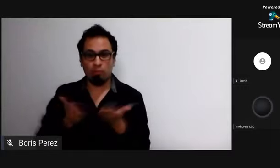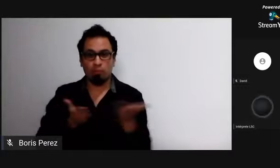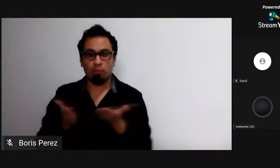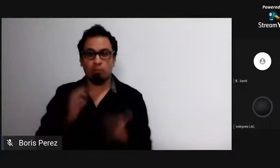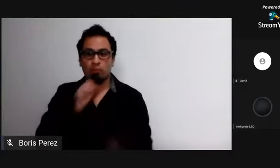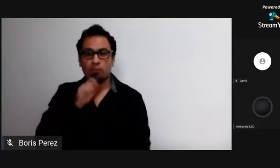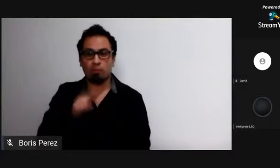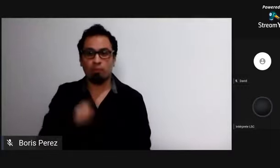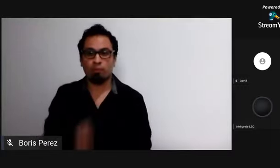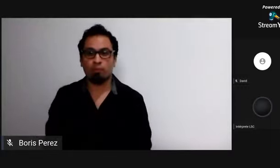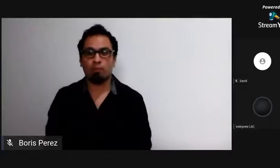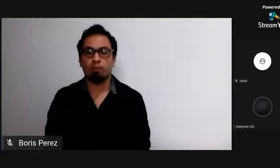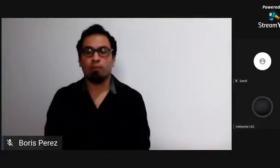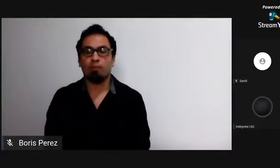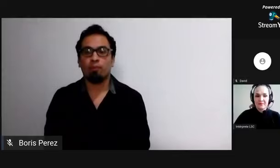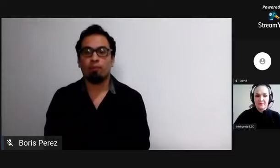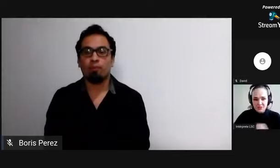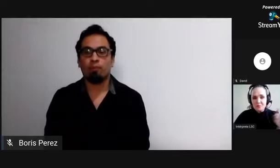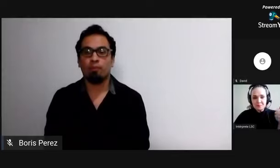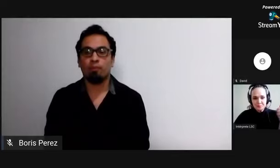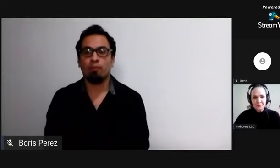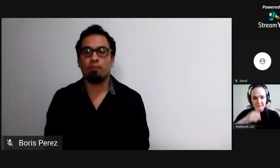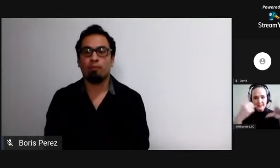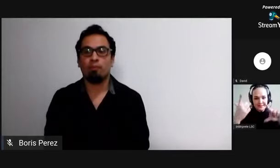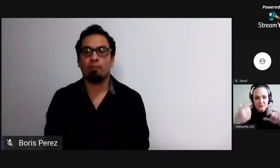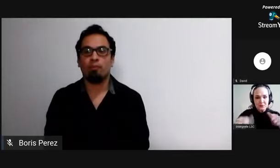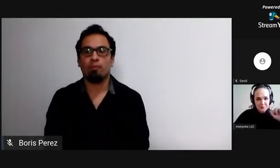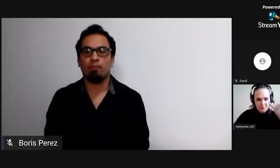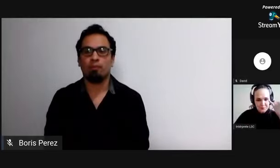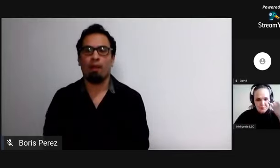Bueno, ya estamos listos con el servicio de interpretación.